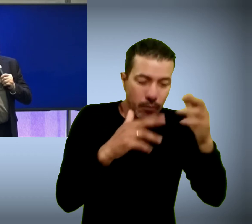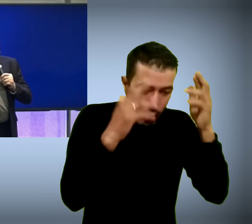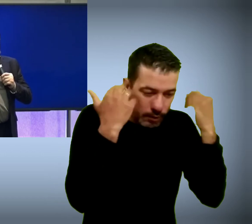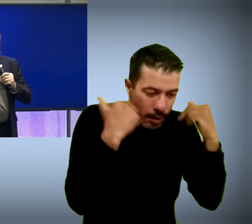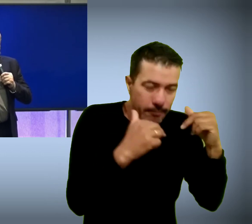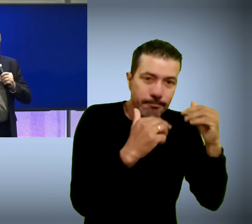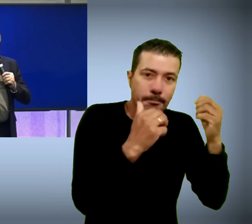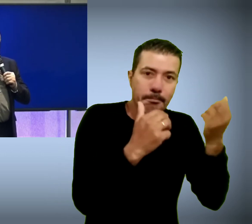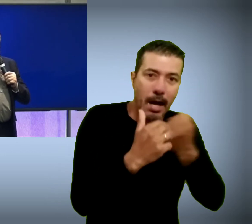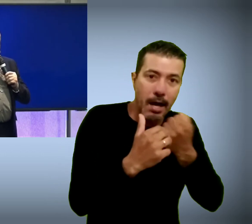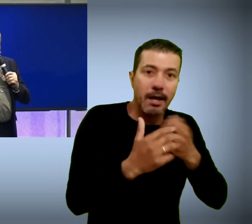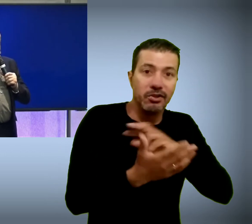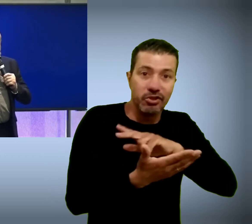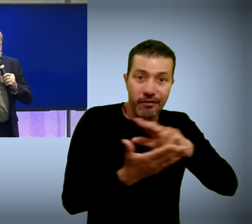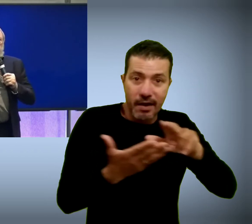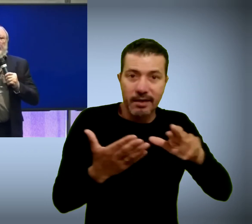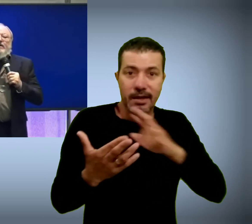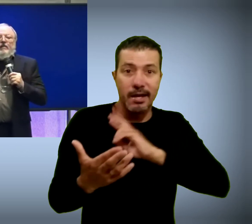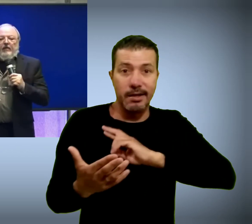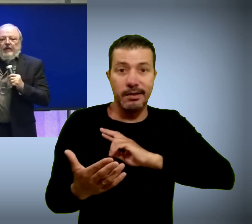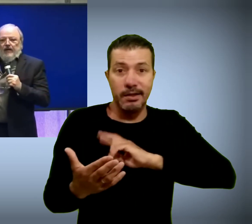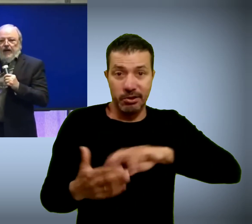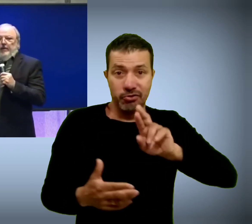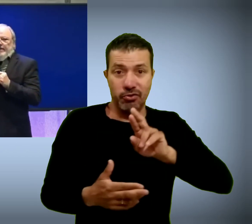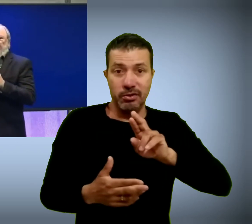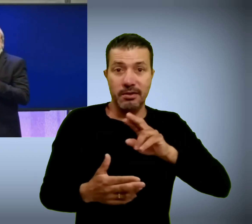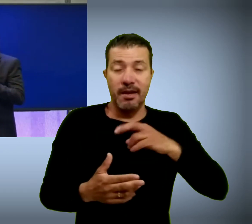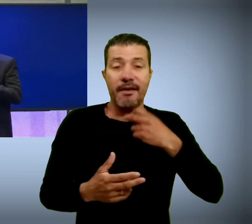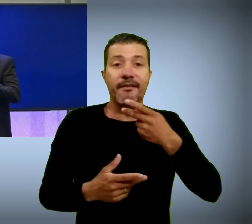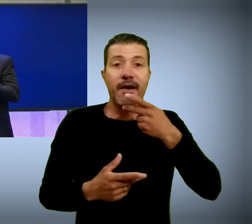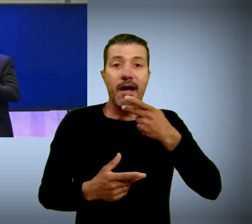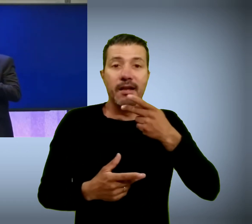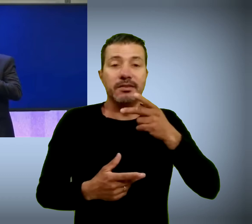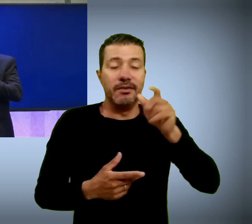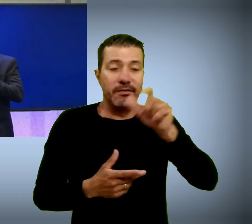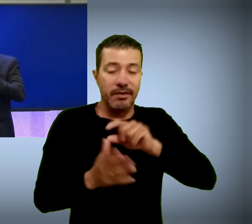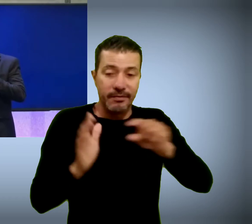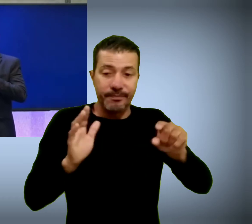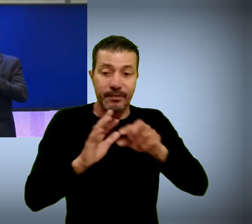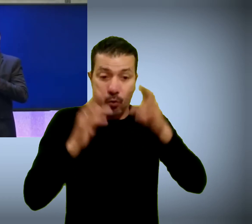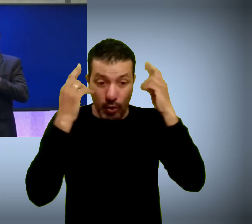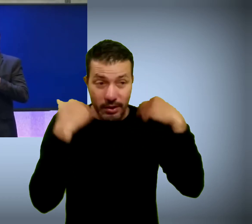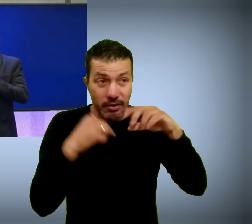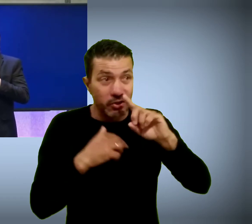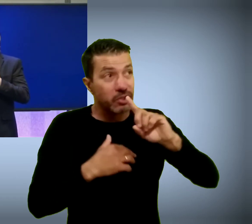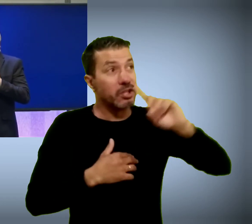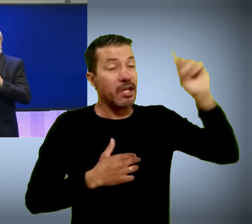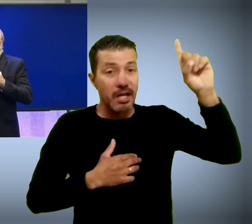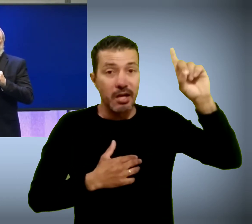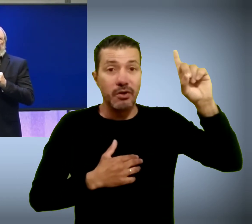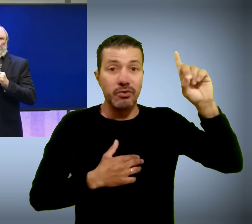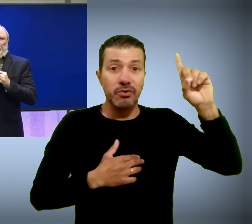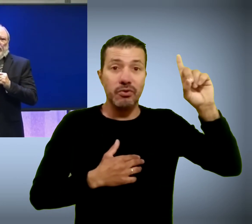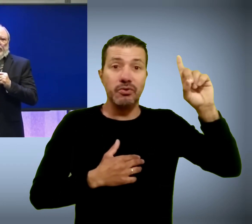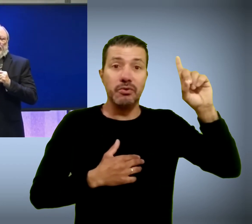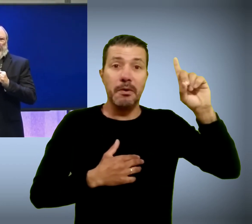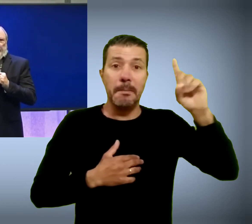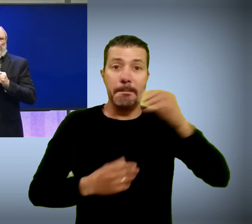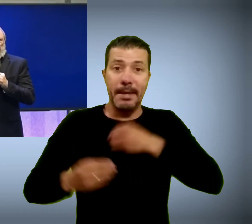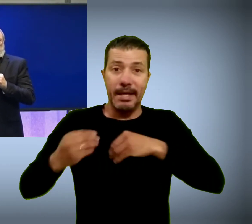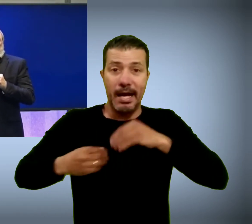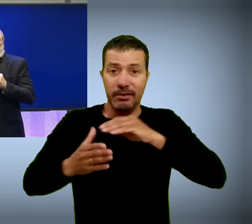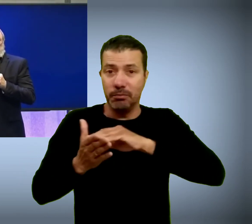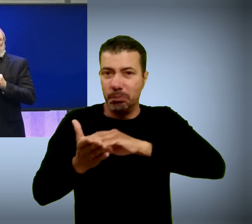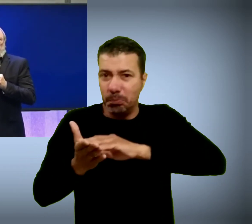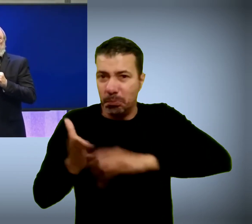eterna. Muitas religiões aí clamam esse verso, né? Eis o Cordeiro de Deus que tira o pecado do mundo, e não